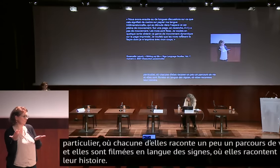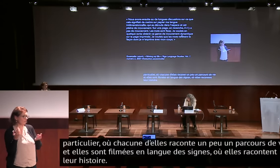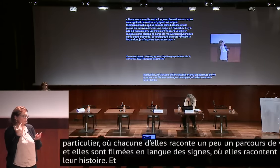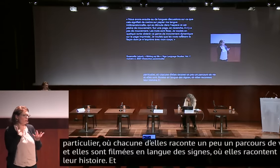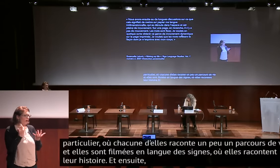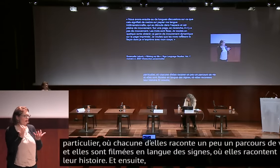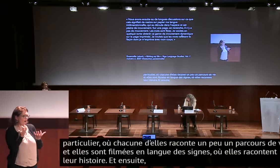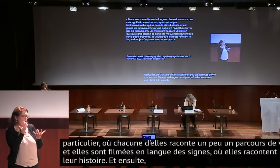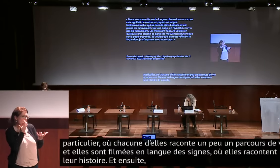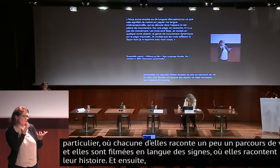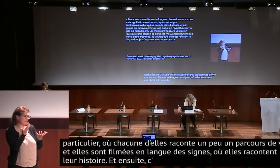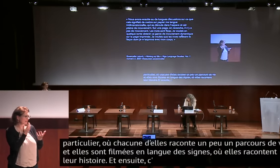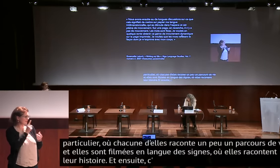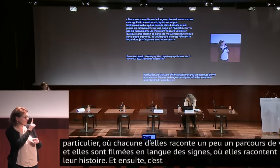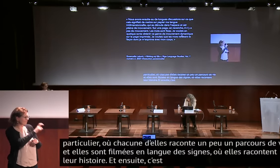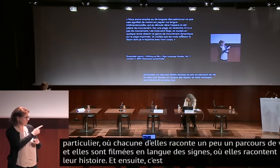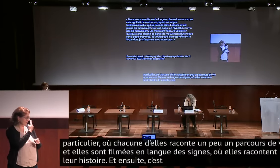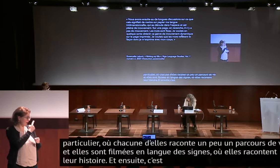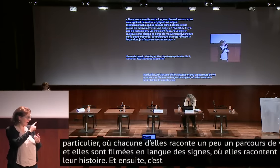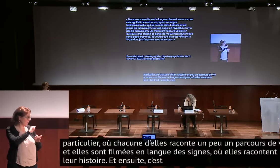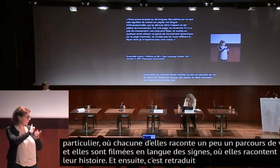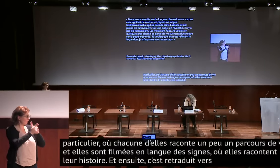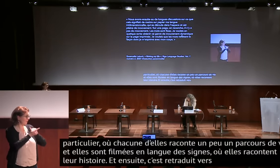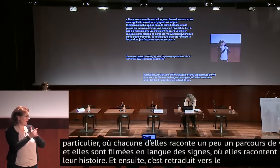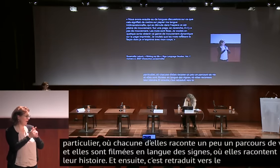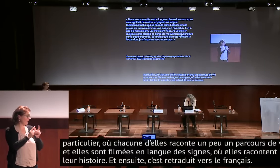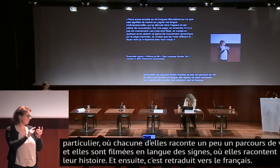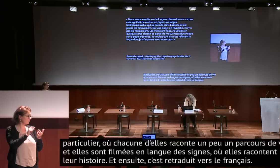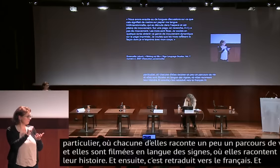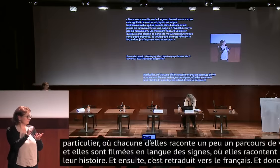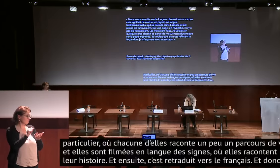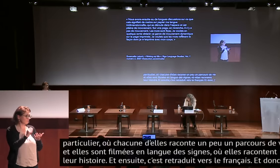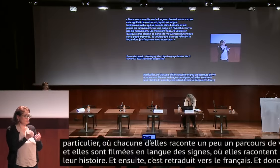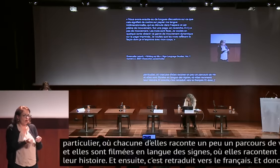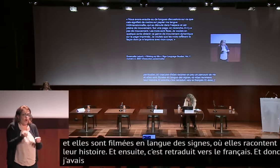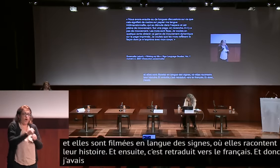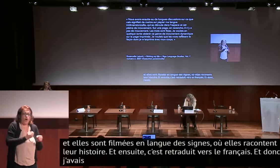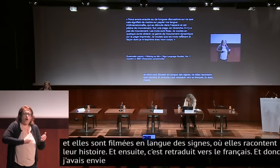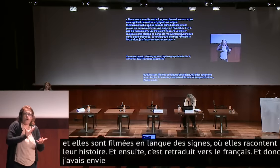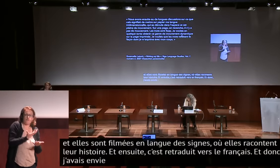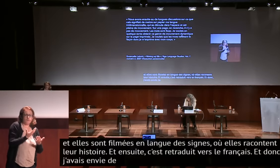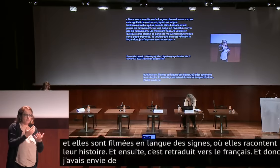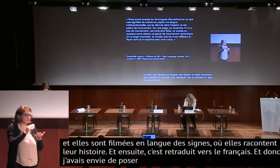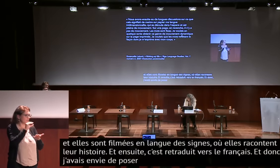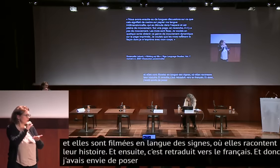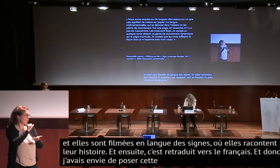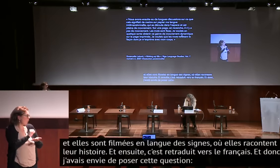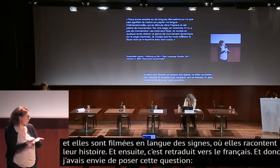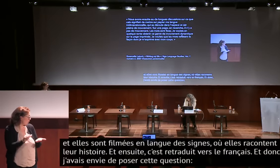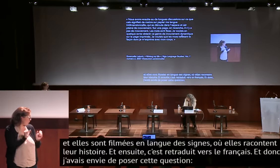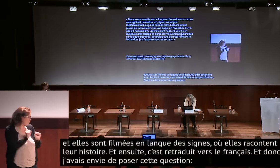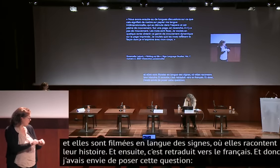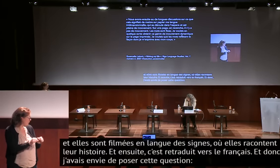c'est retraduit vers le français. Et donc j'avais envie de poser cette question,